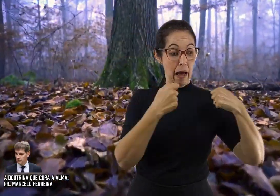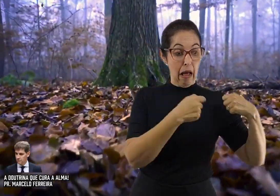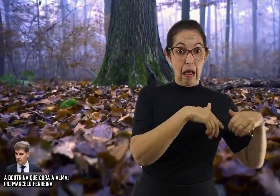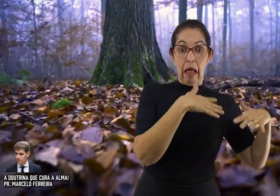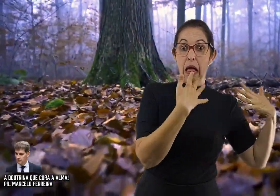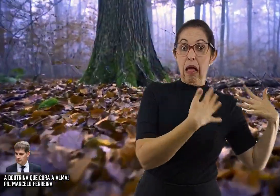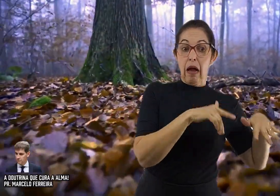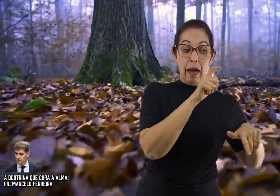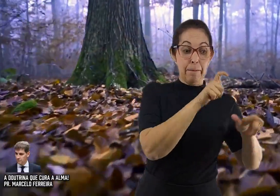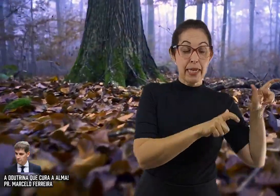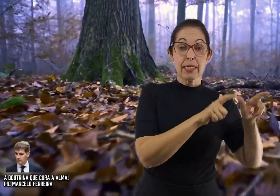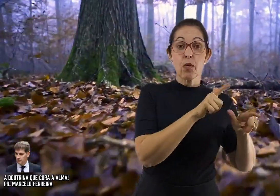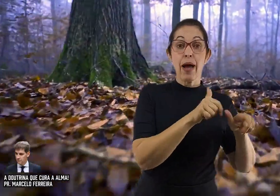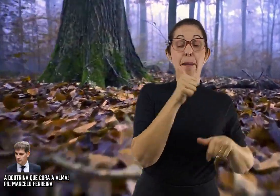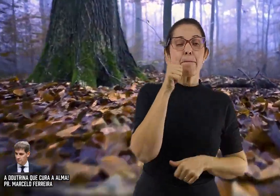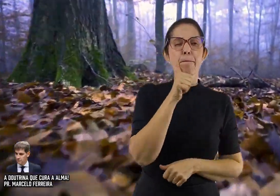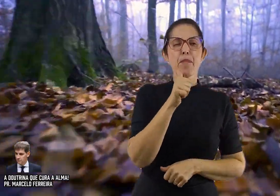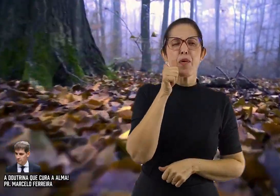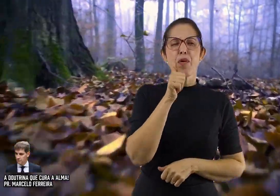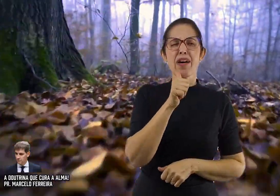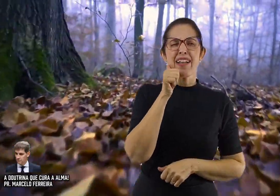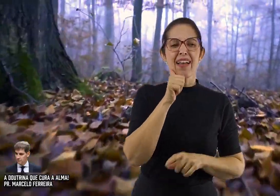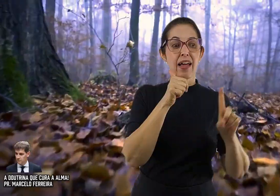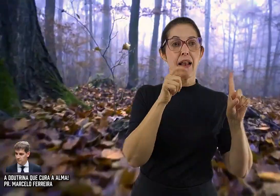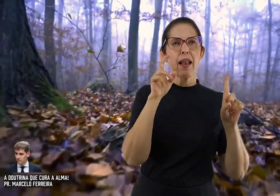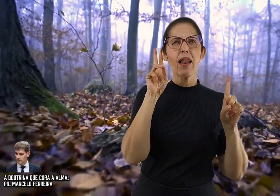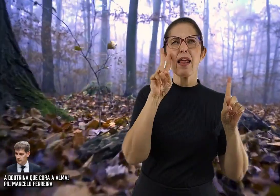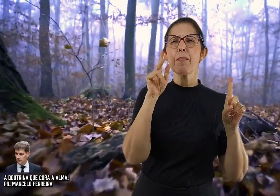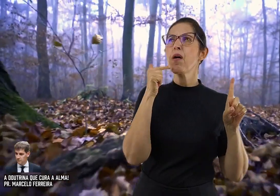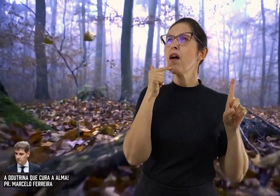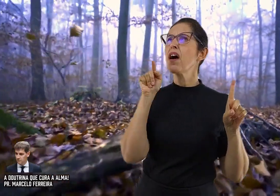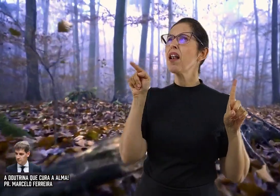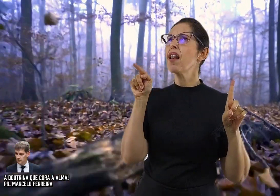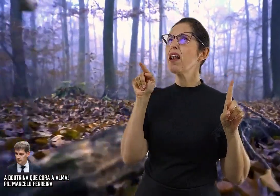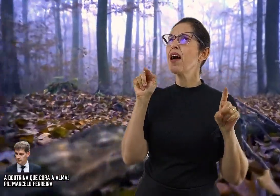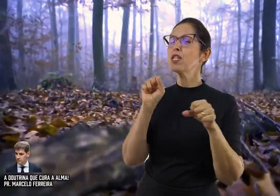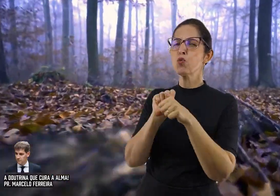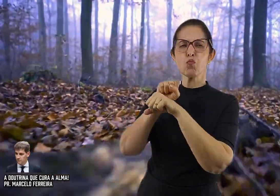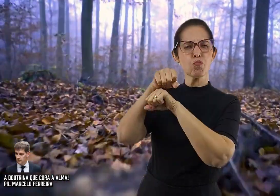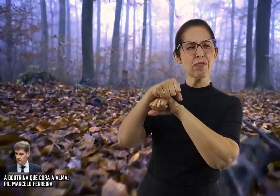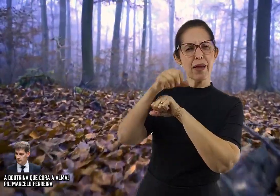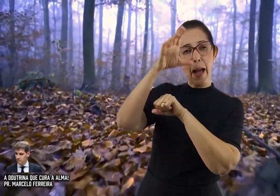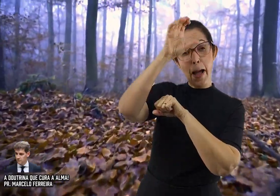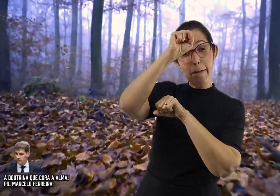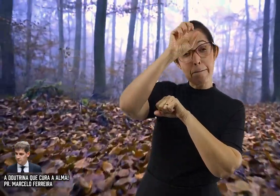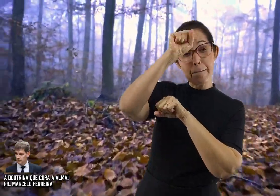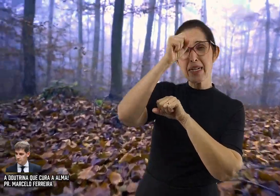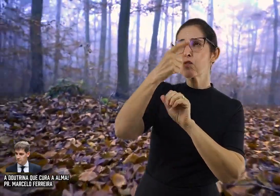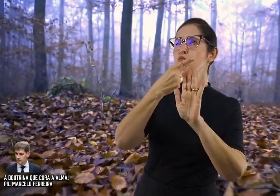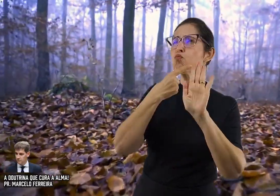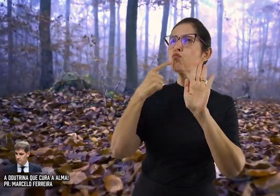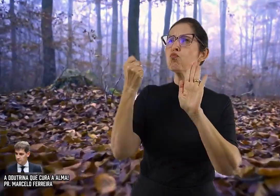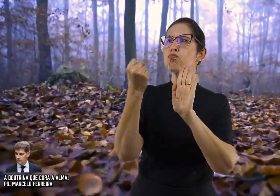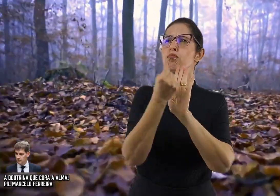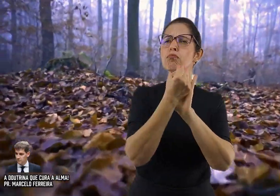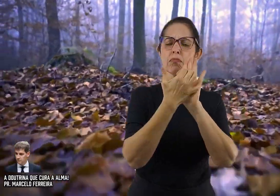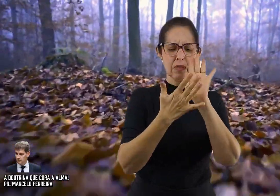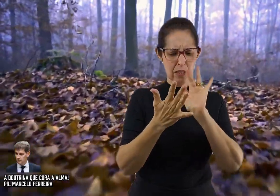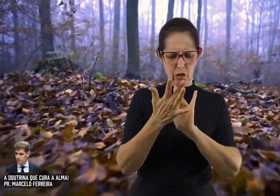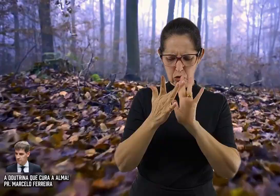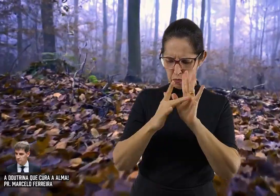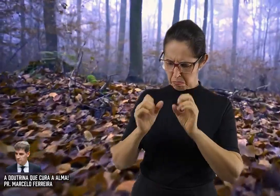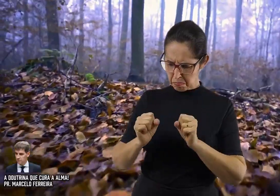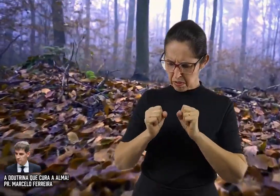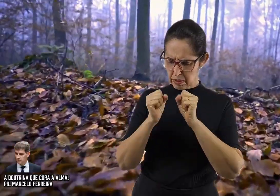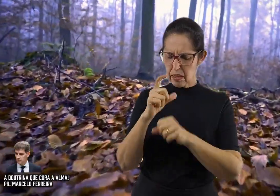lembrou que fez o principiante. Lembrou do poder do sangue de Jesus. Olha, ali não foi minhas irmãs, não.